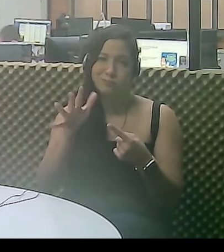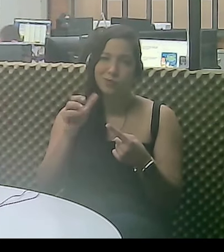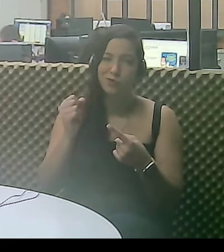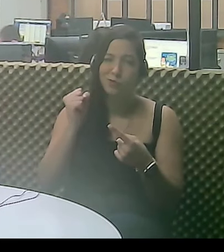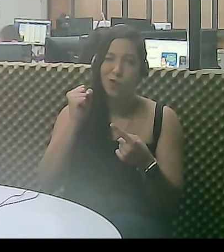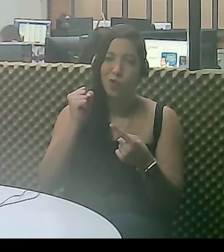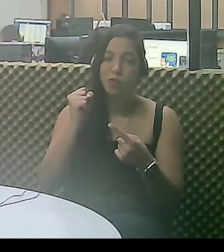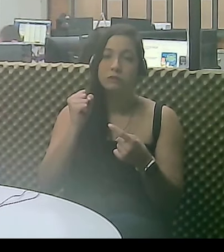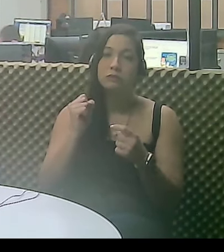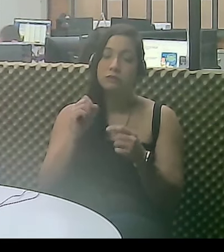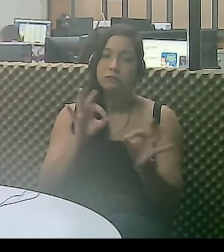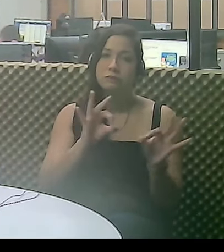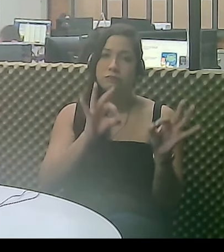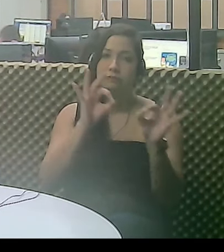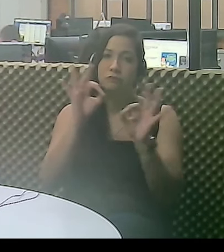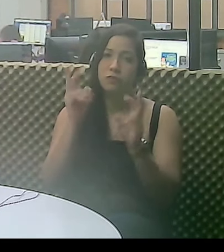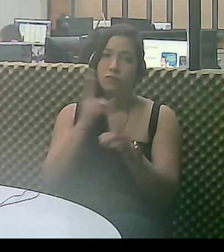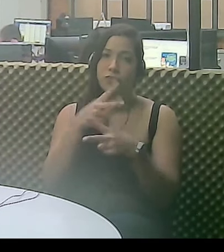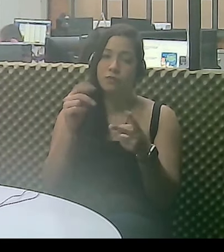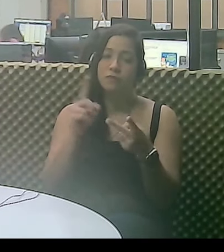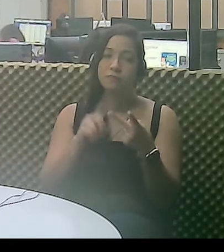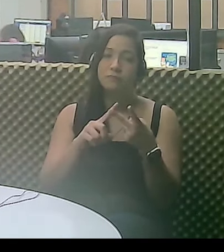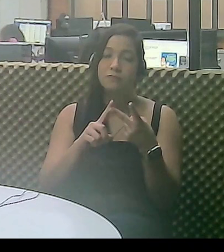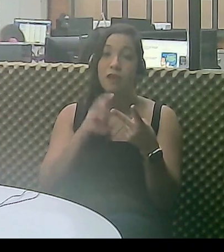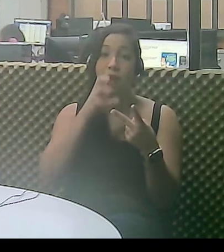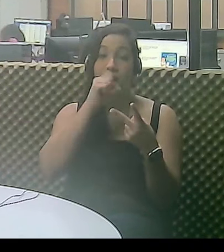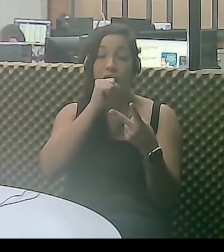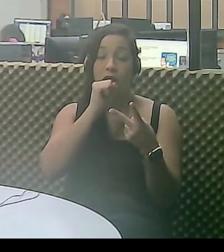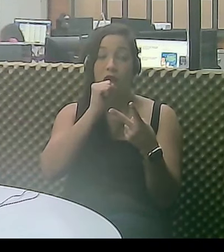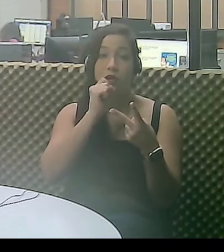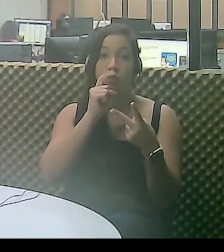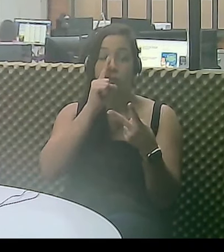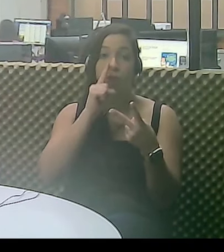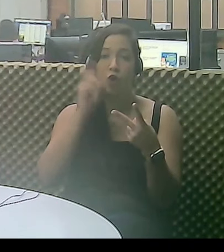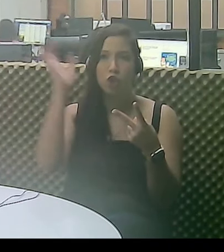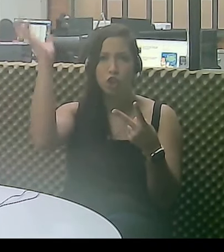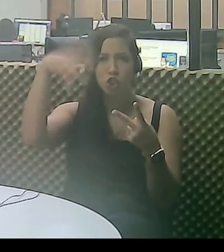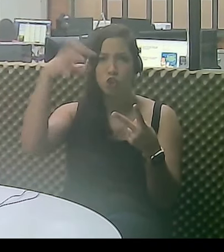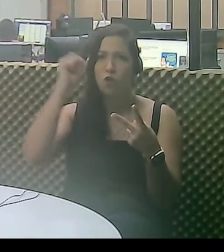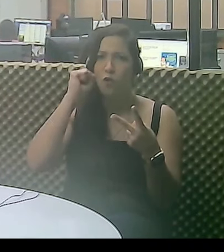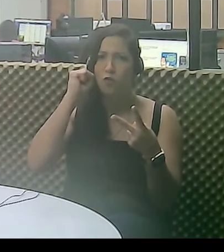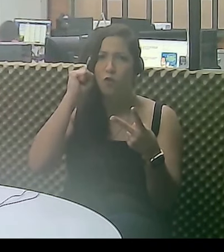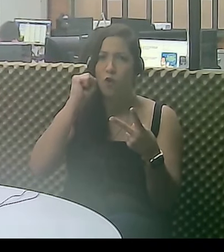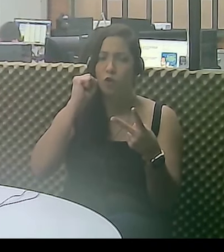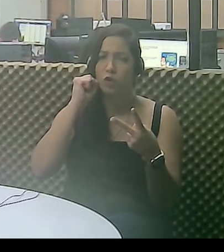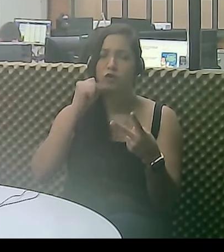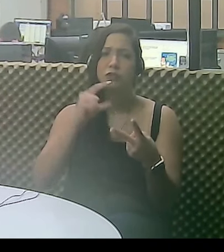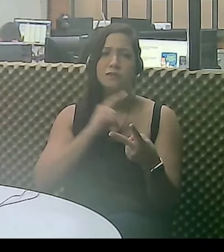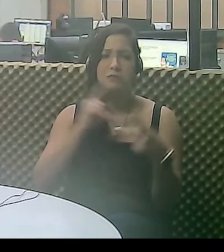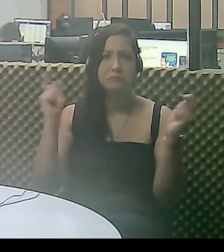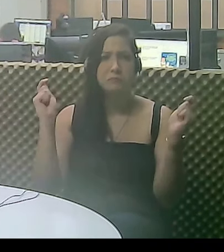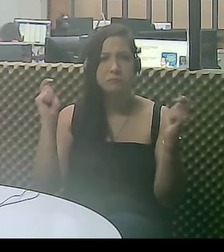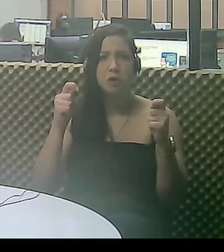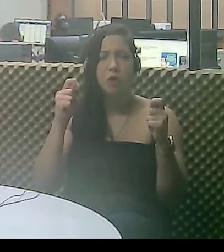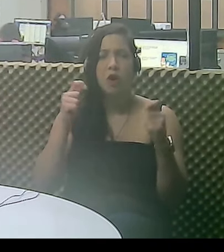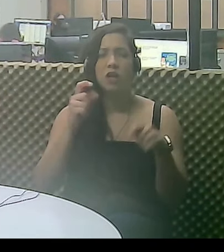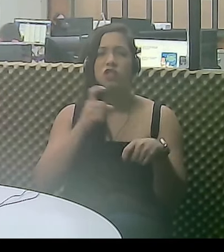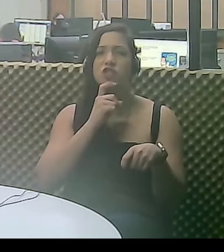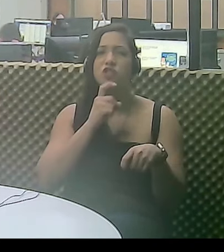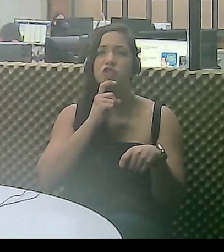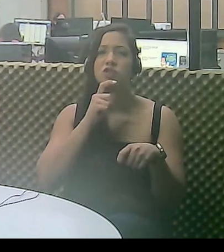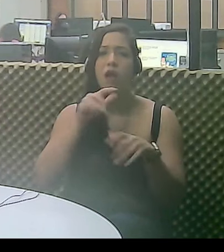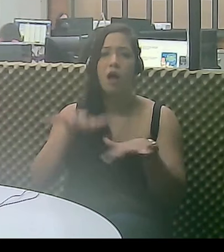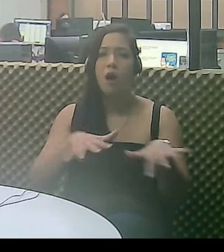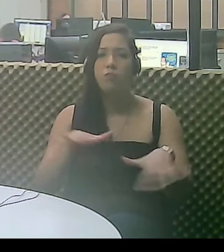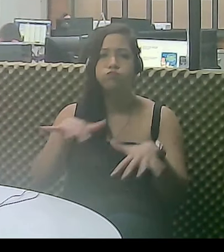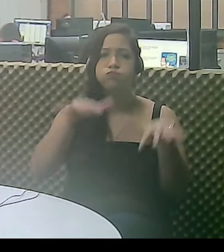forte, podendo ser acompanhada por ventos. Laranja, para risco alto de chuvas intensas, com possibilidade de granizo e